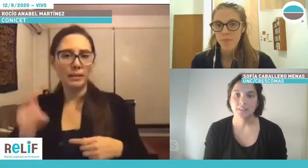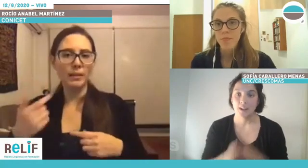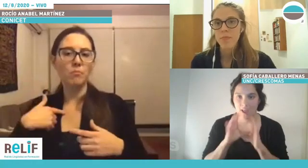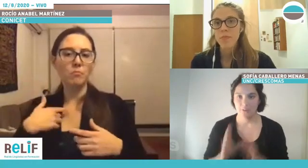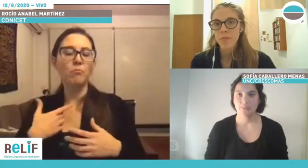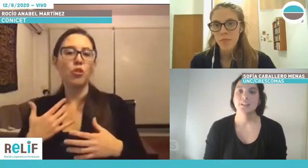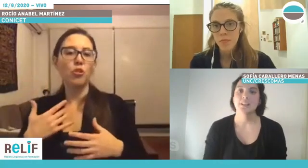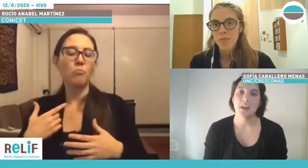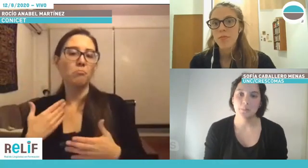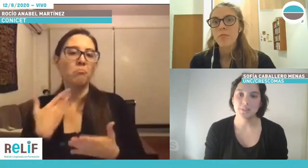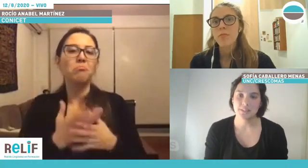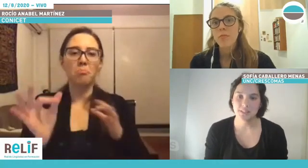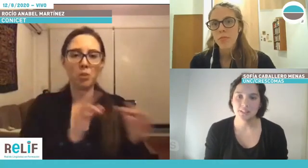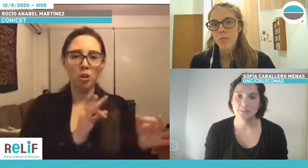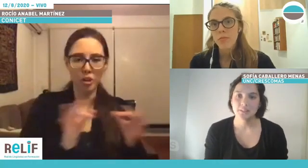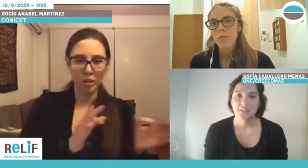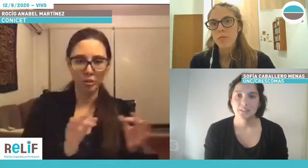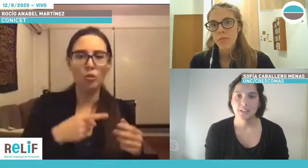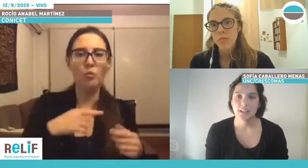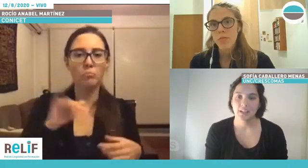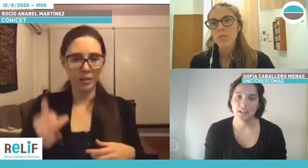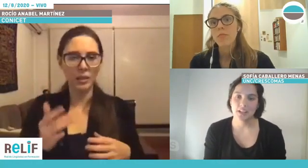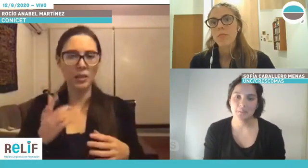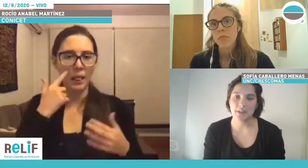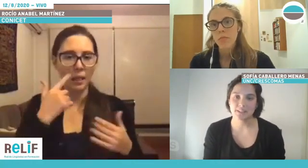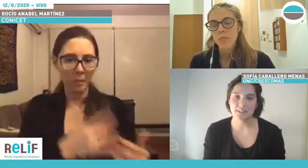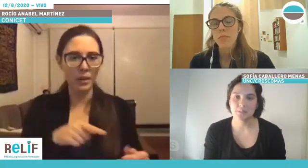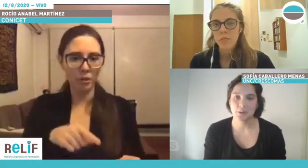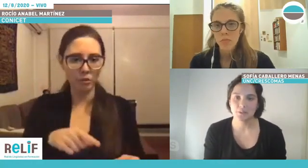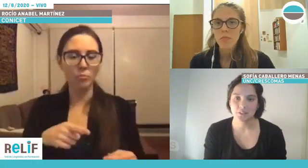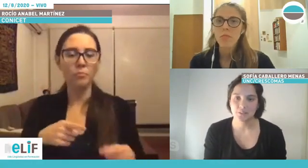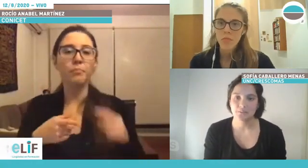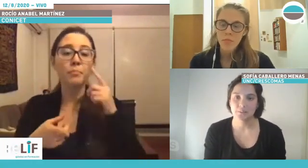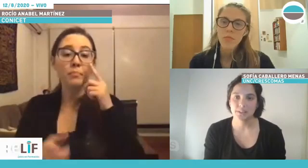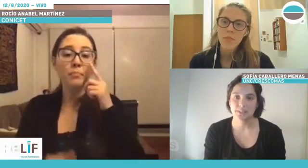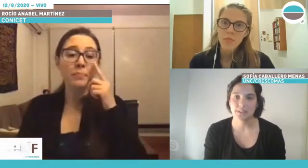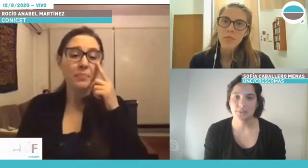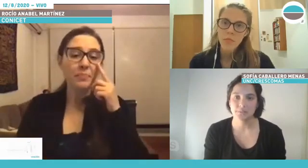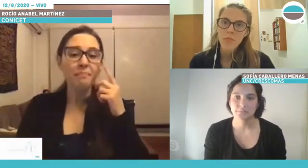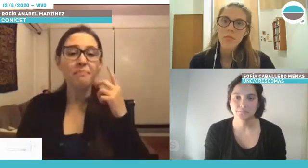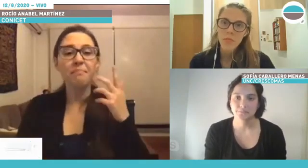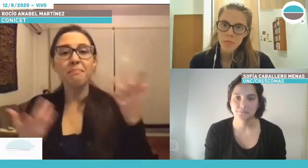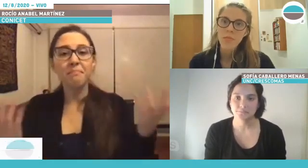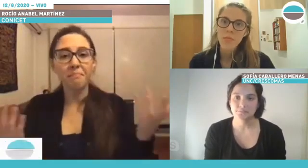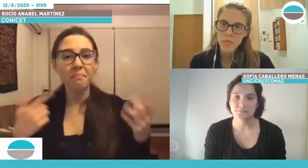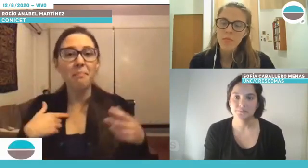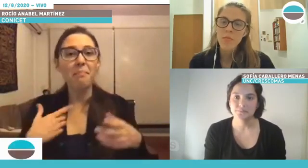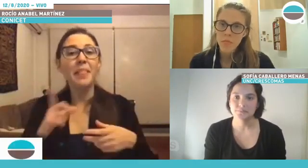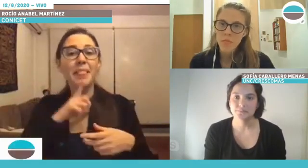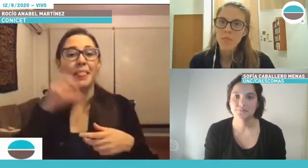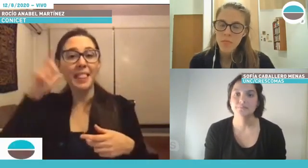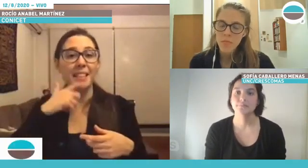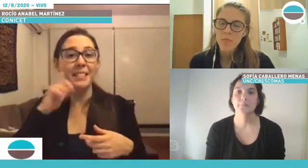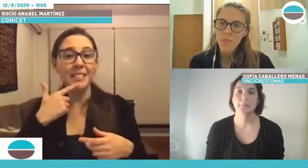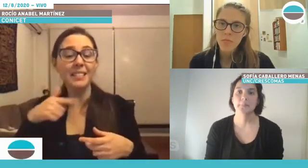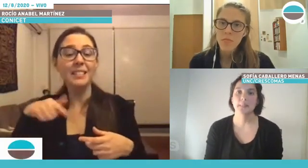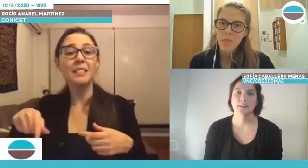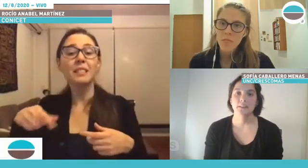practicar y después sí empezar ese proyecto de investigación. Ujú.